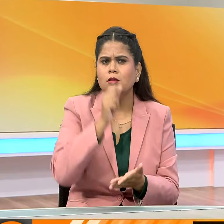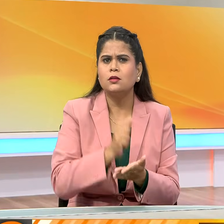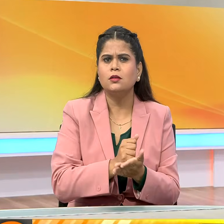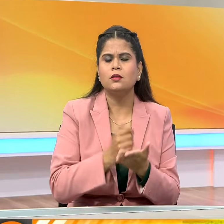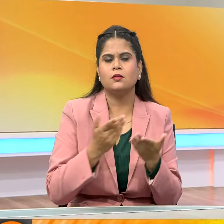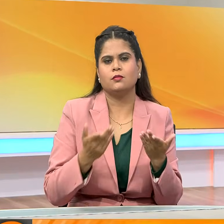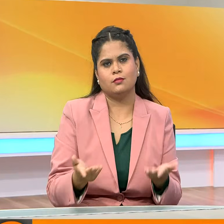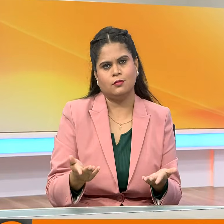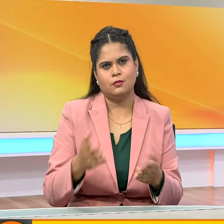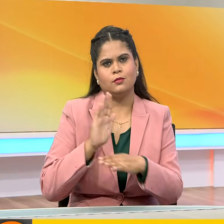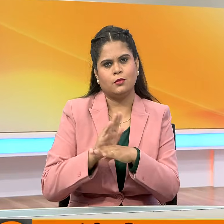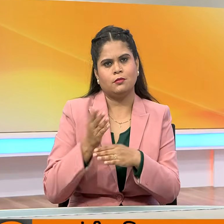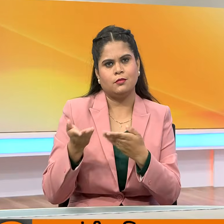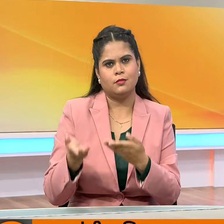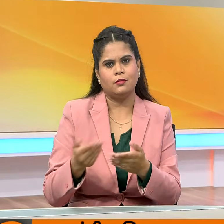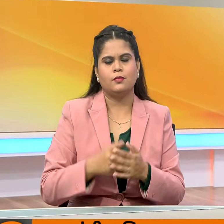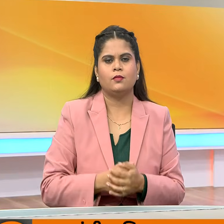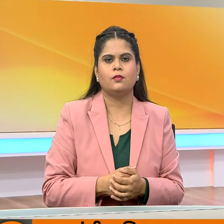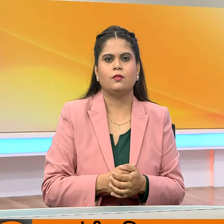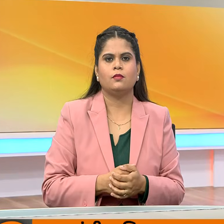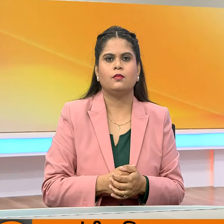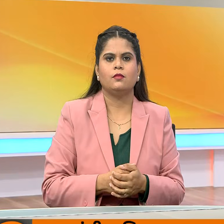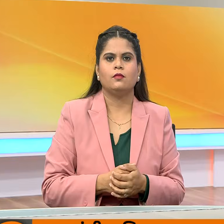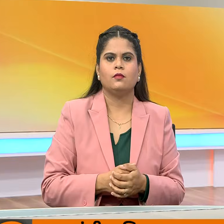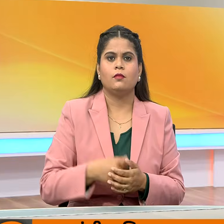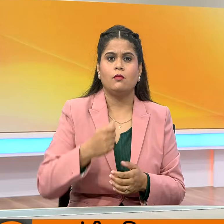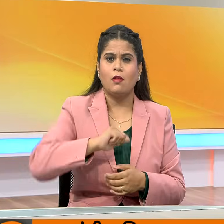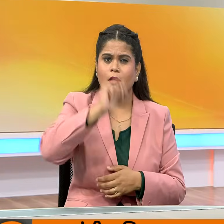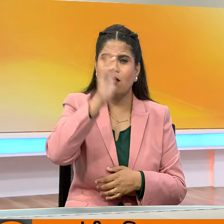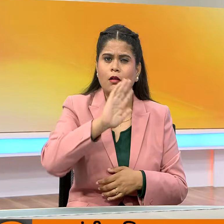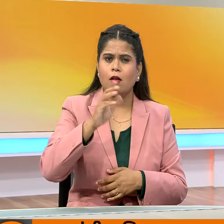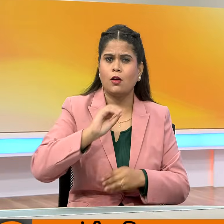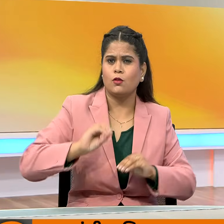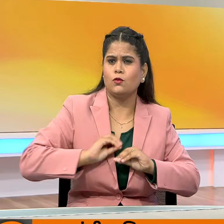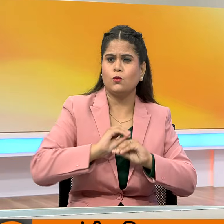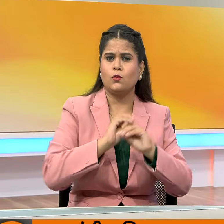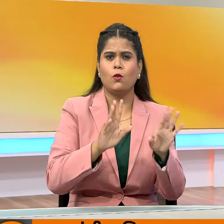मैं इस समय पर पूरे देश को याद कराना चाहता हूं